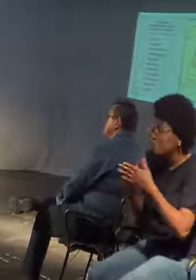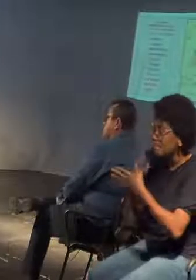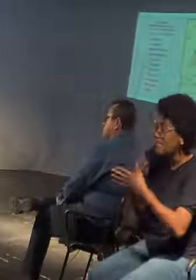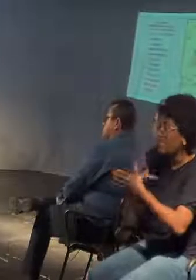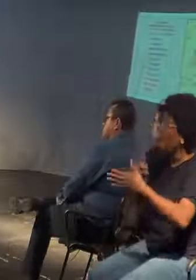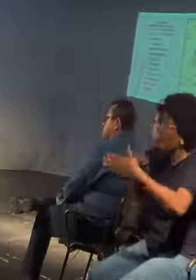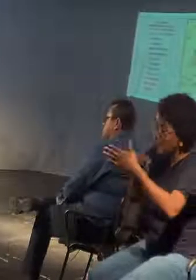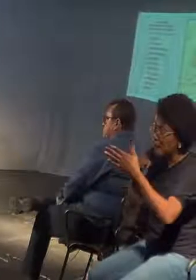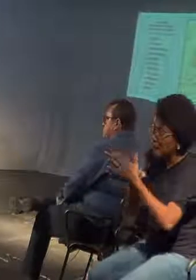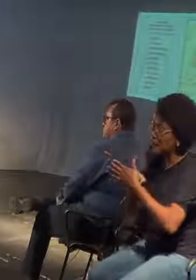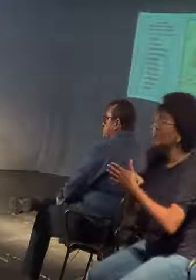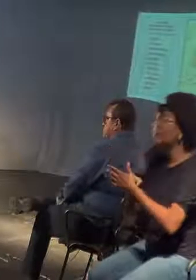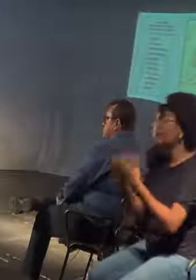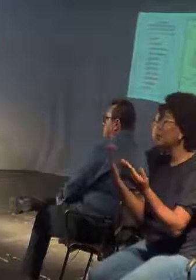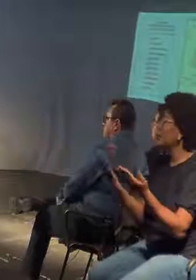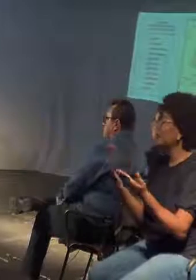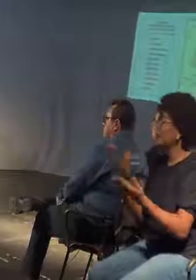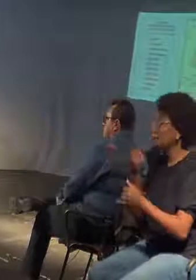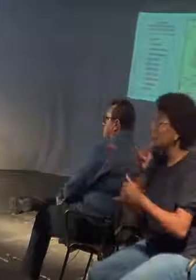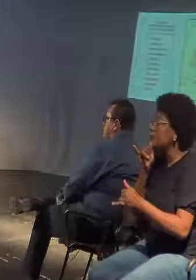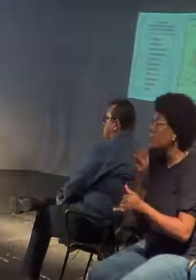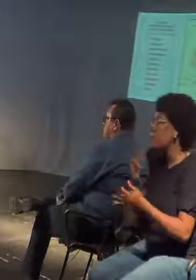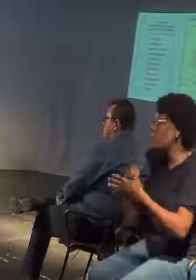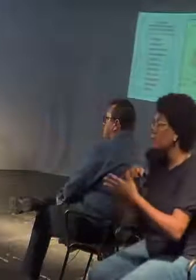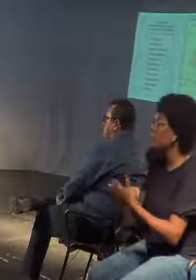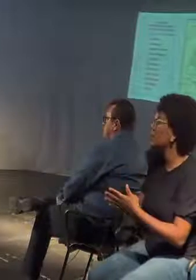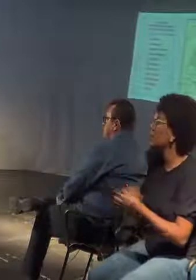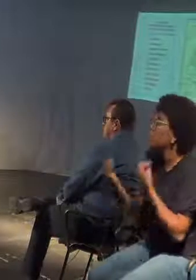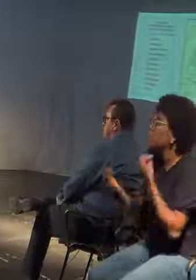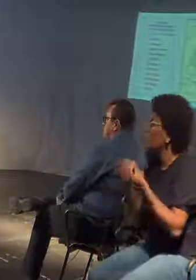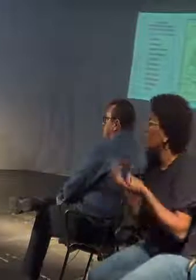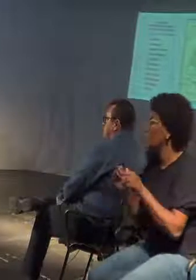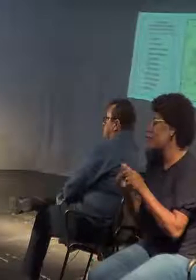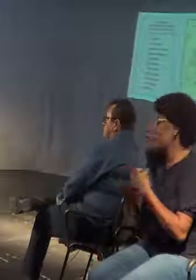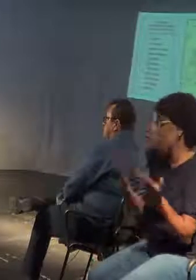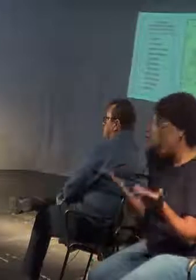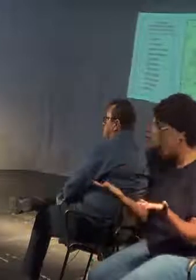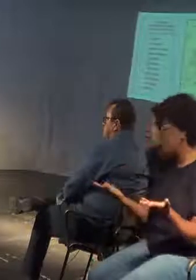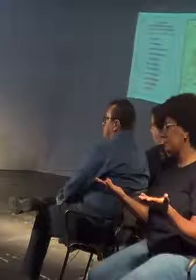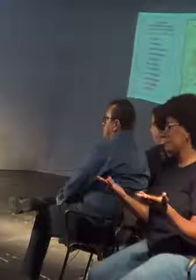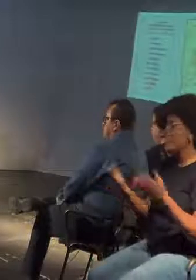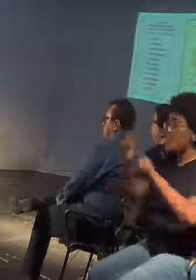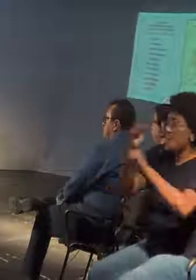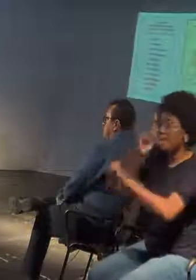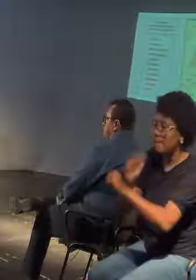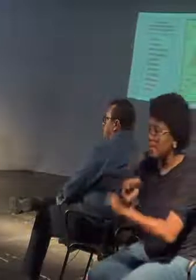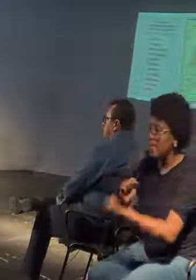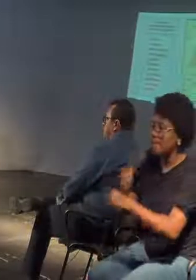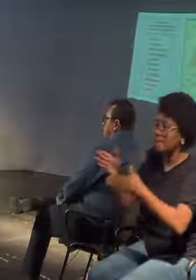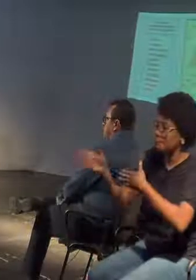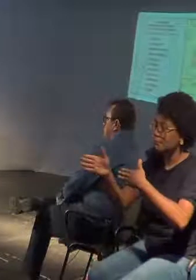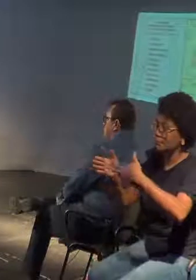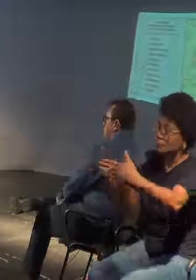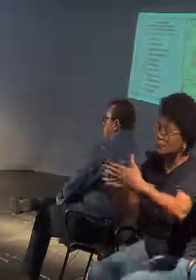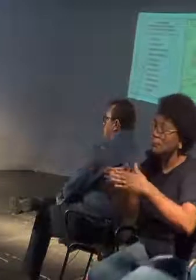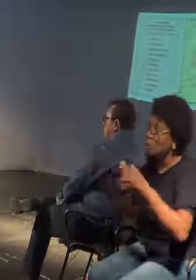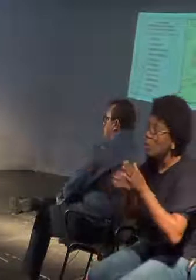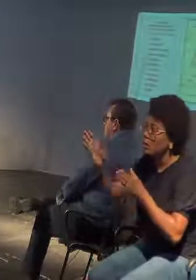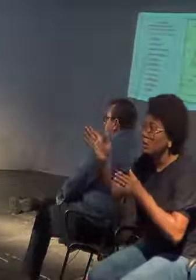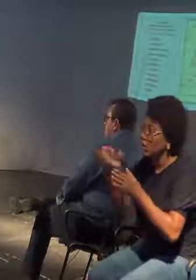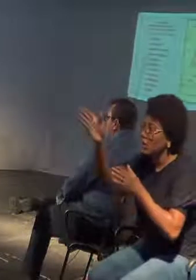as pessoas andarem ou andar de bicicleta ou caminhar ou fazer exercício. Como é que você vai fazer se as acessões são todas só no sentido?